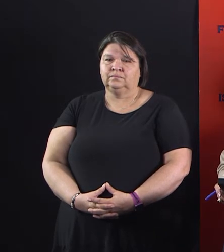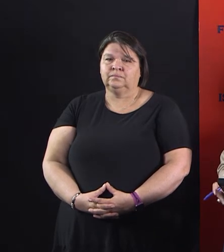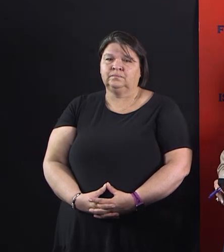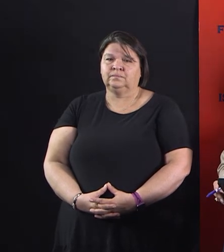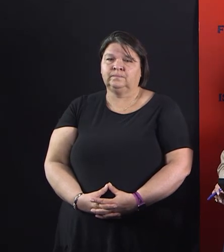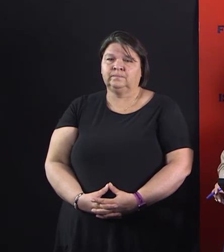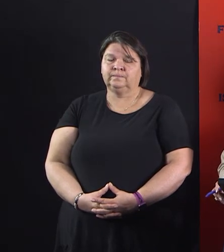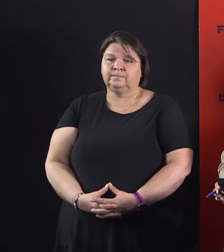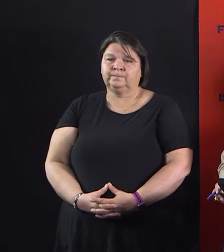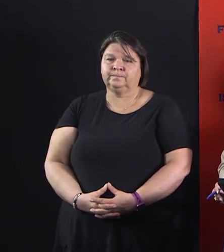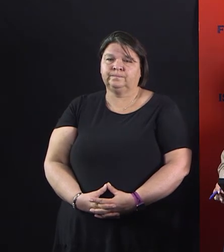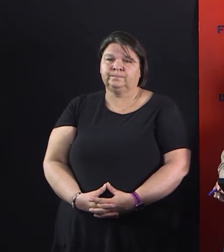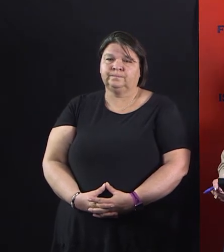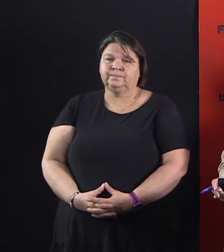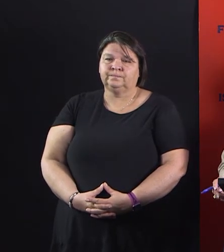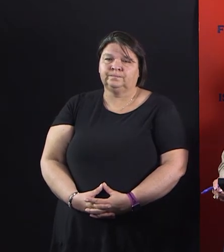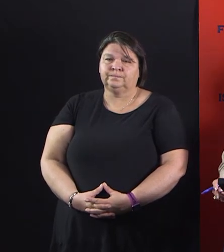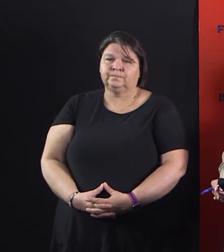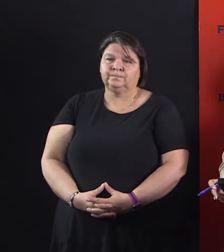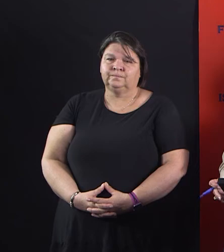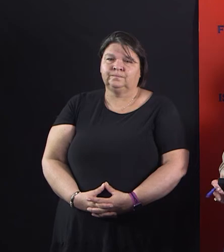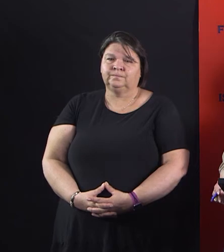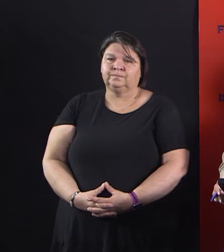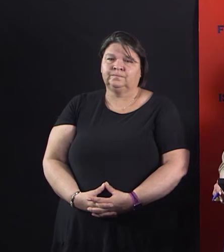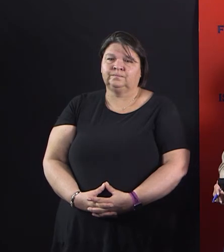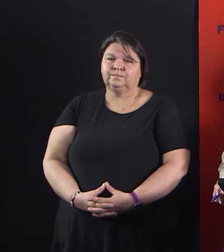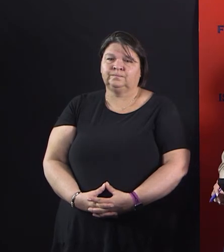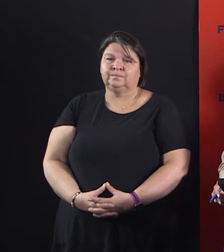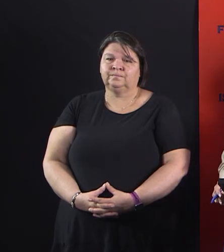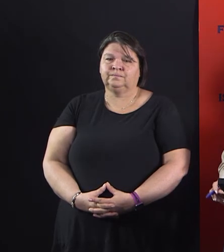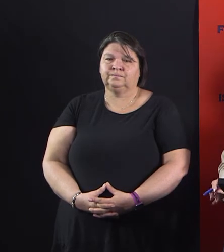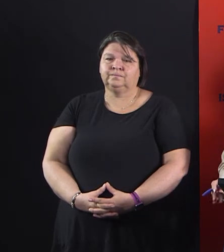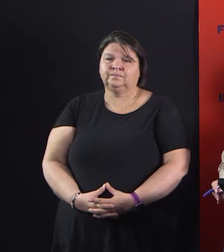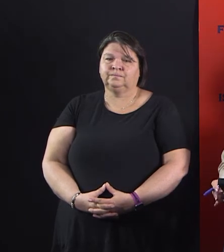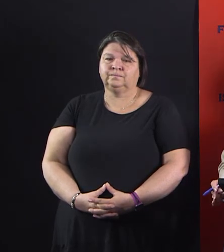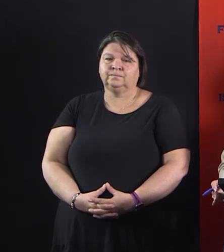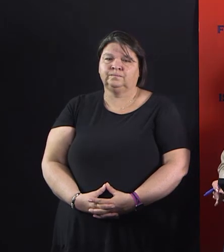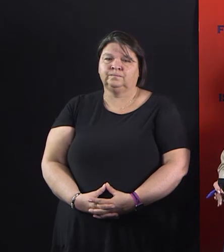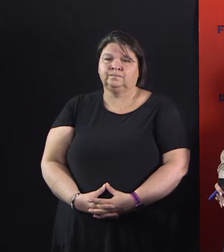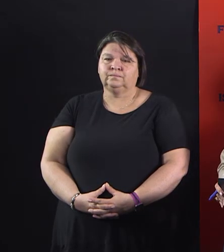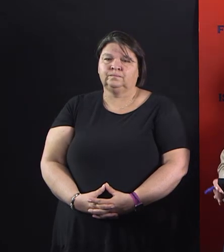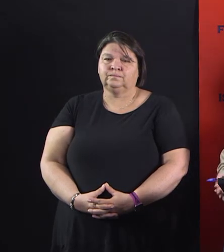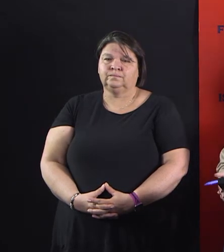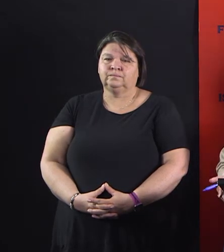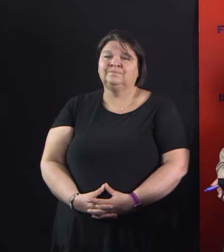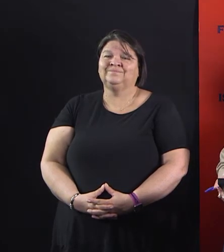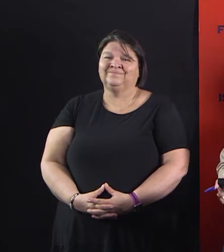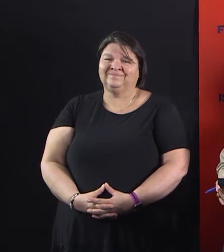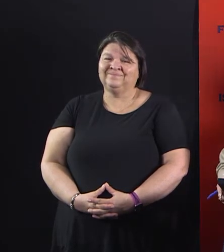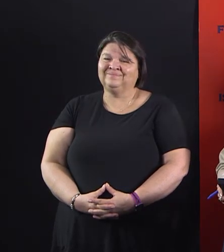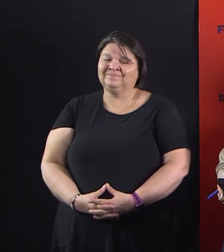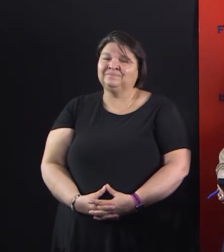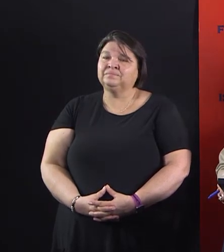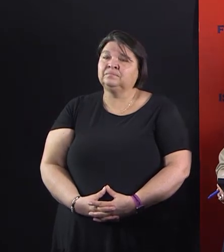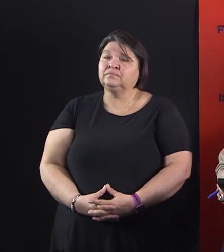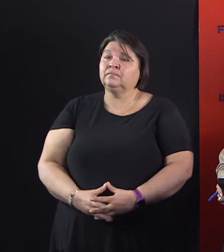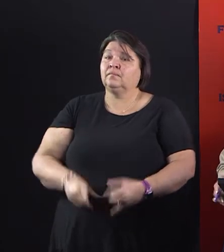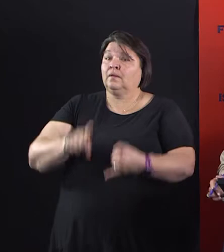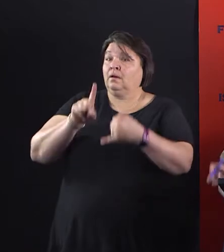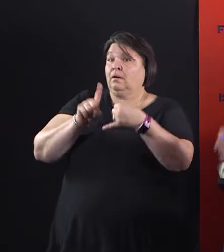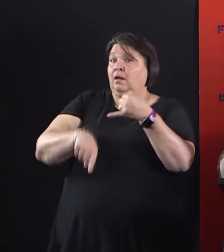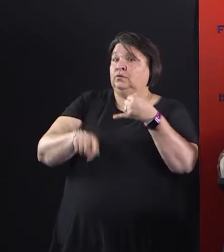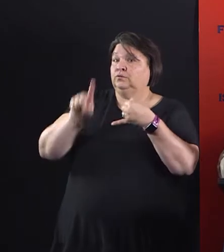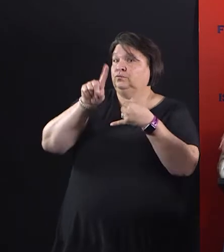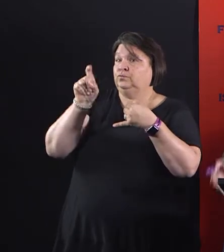detener es posiblemente porque iba muy rápido o posiblemente se pasó algún semáforo. And one more question on travel. The